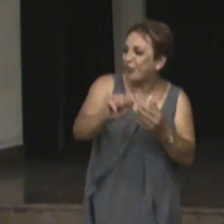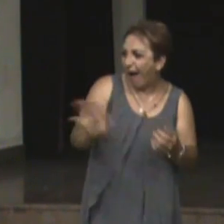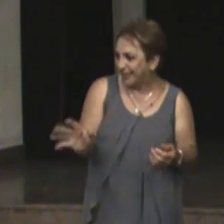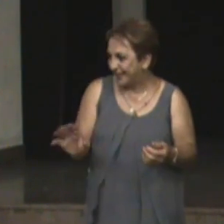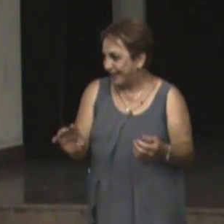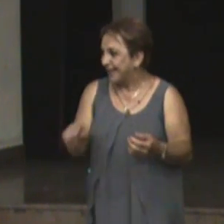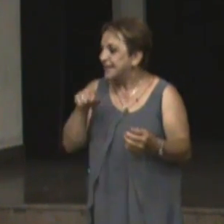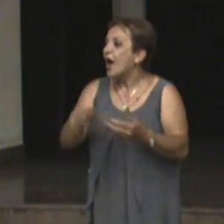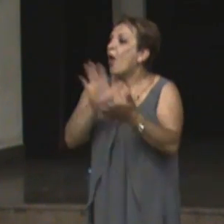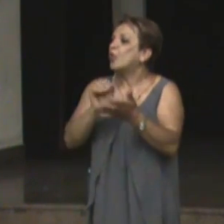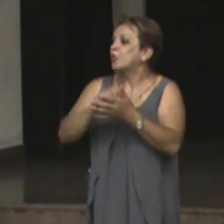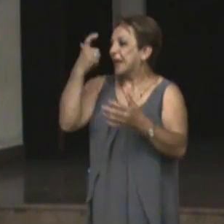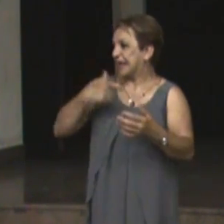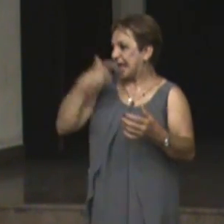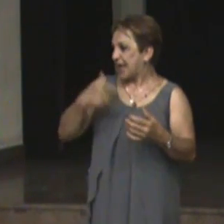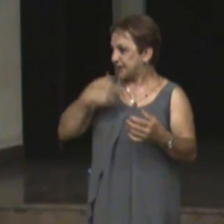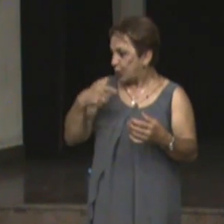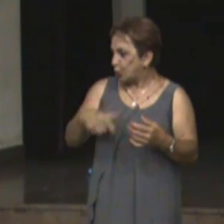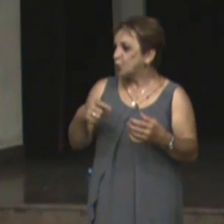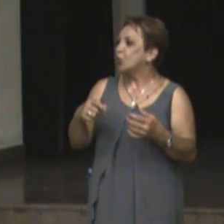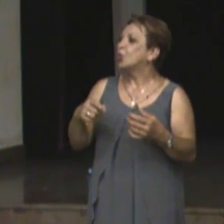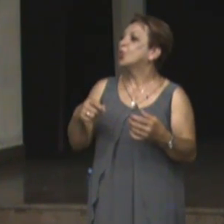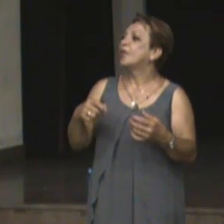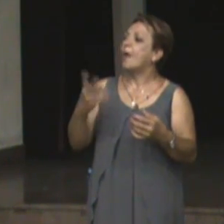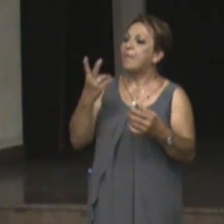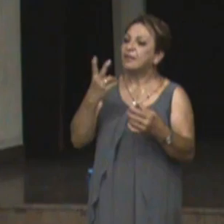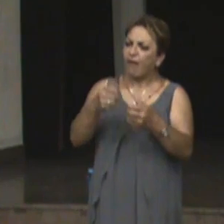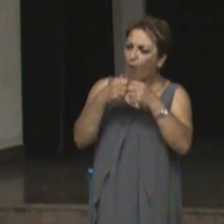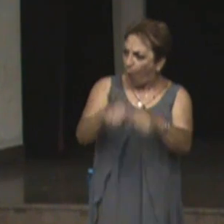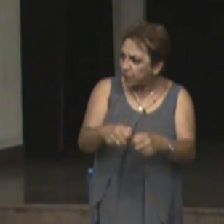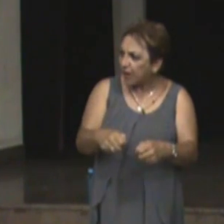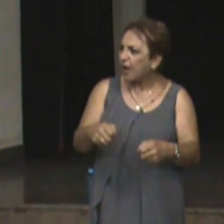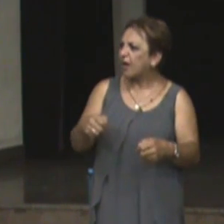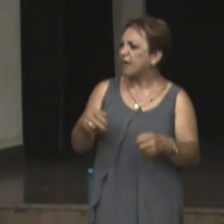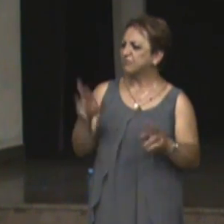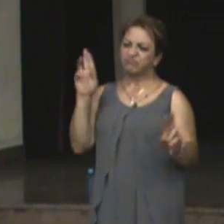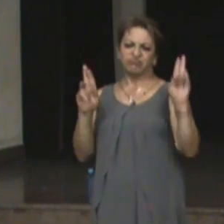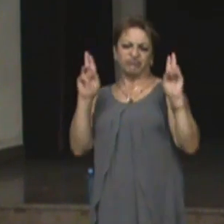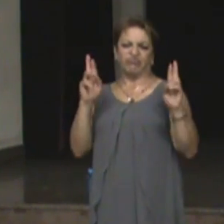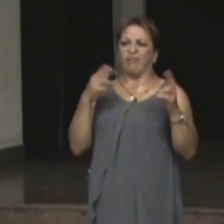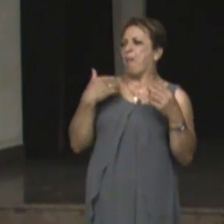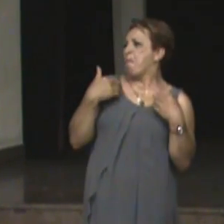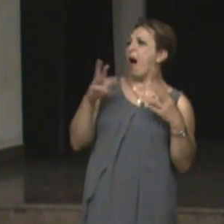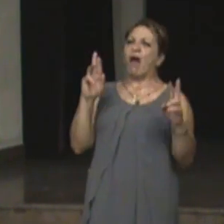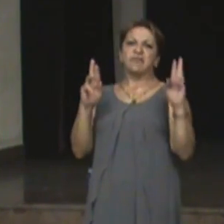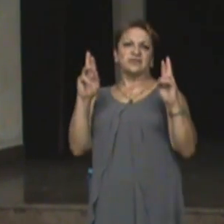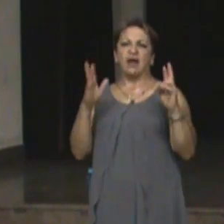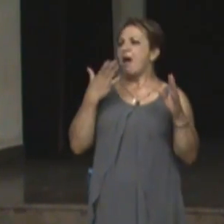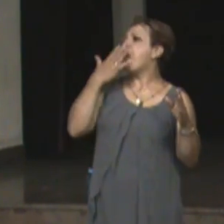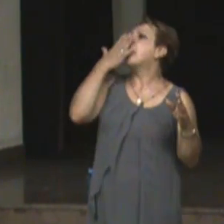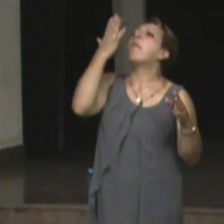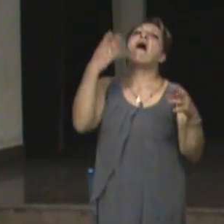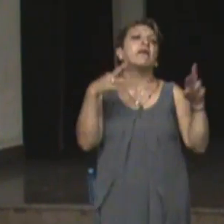Դա եսասիրության քարն է, որ պիտի կոտրենք, հարասիրության քարն է, որ պիտի կոտրենք,